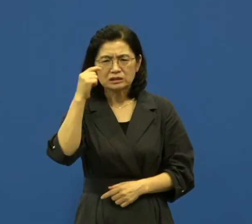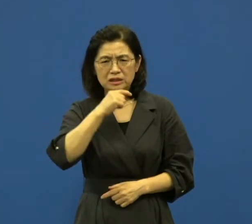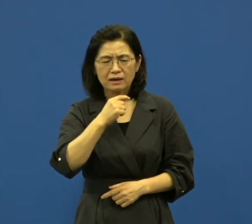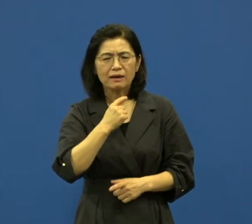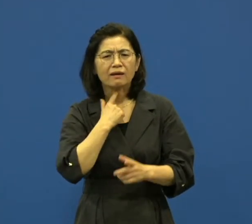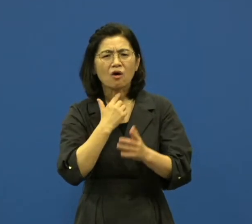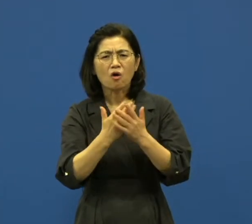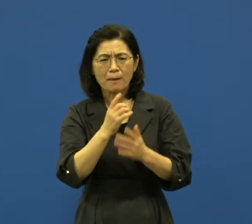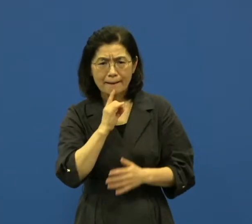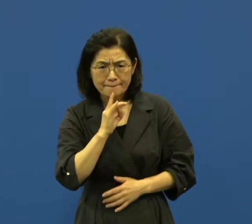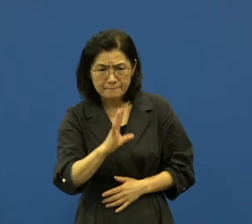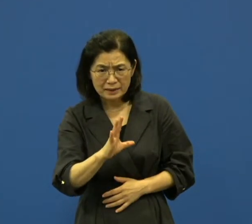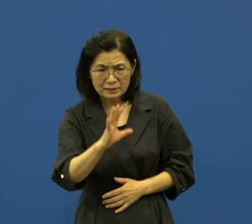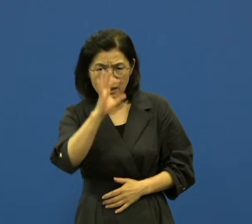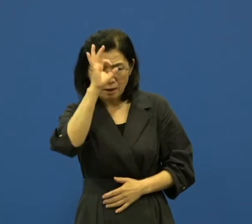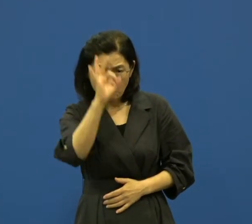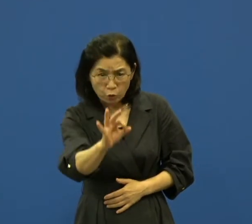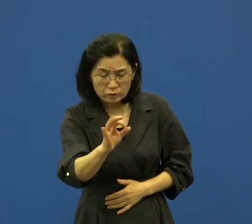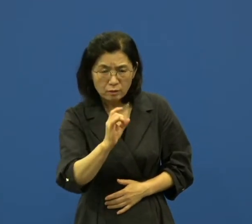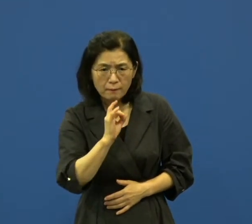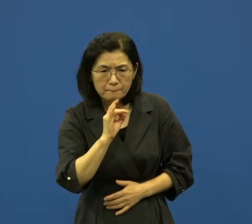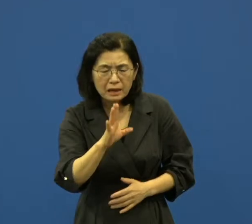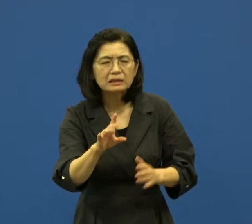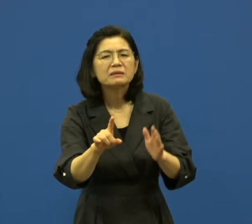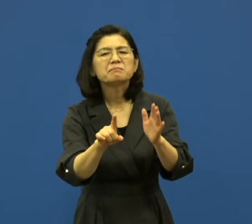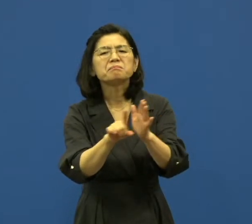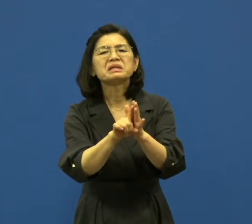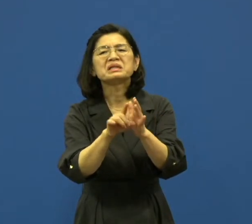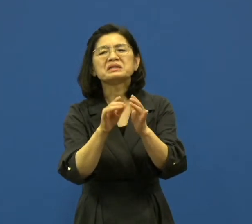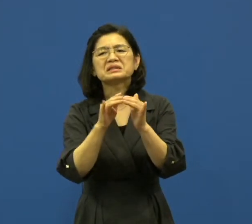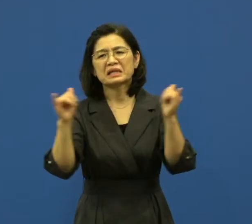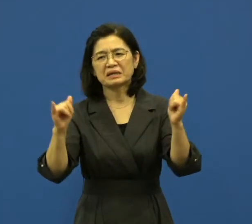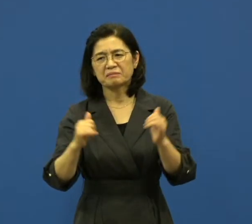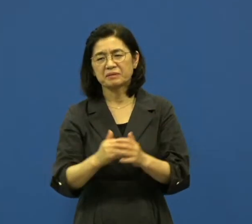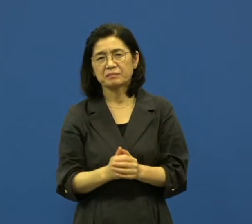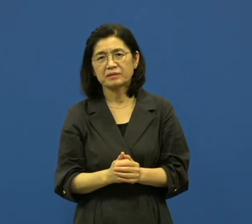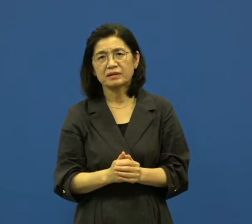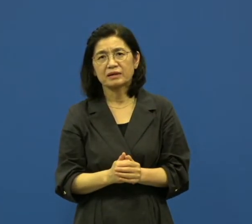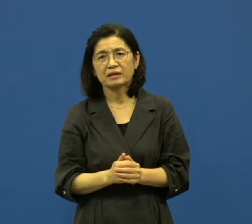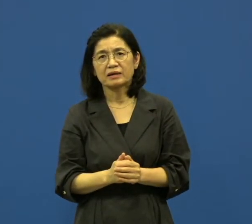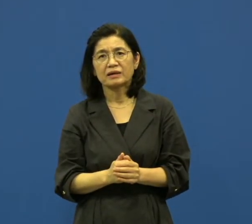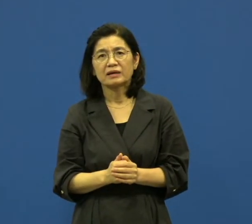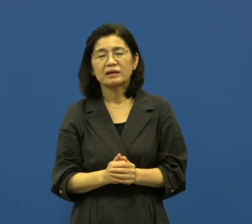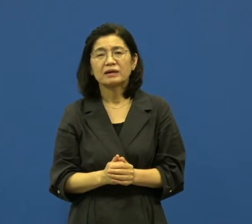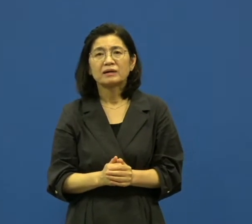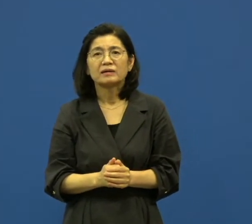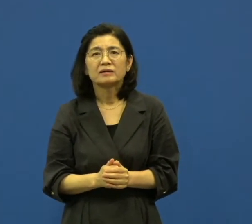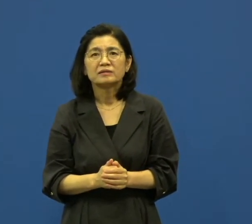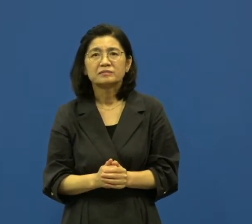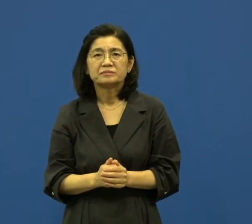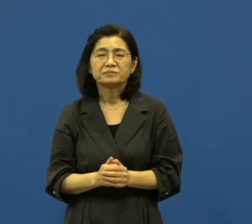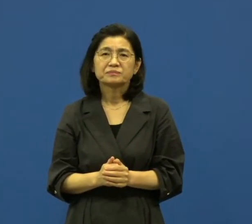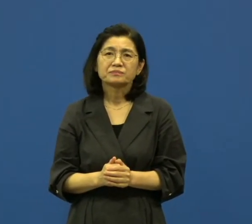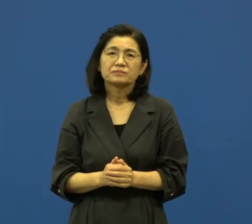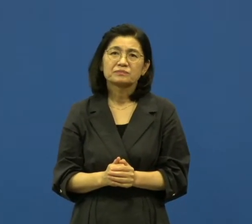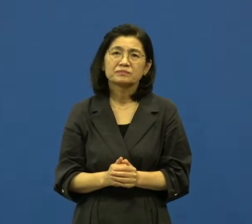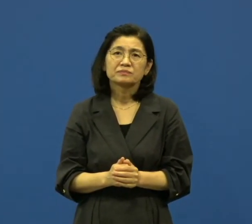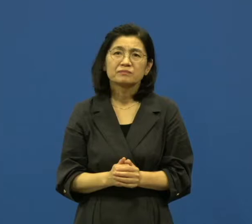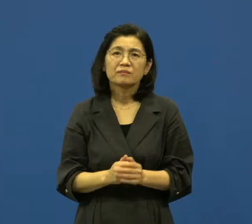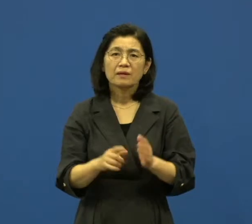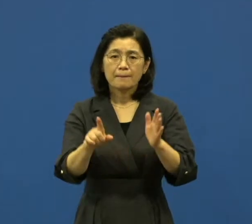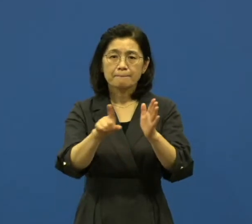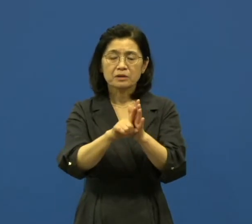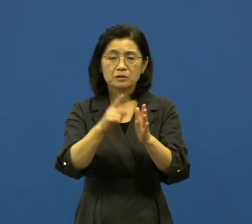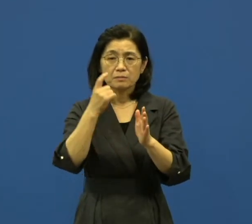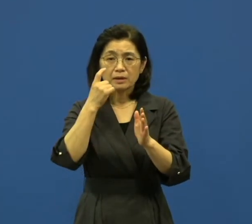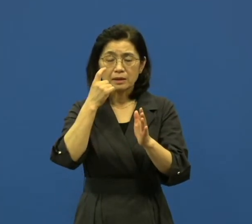체험주의자예요. 오감은 있지만 육감은 없어요. 역적 감각이 없는 것입니다. 믿음의 눈을